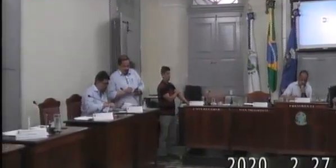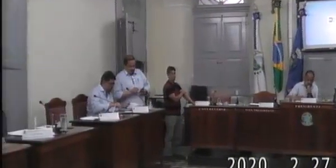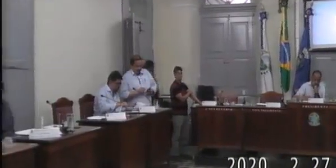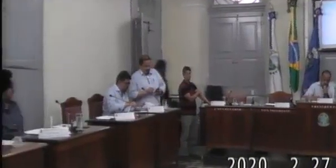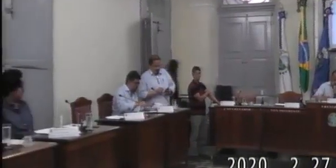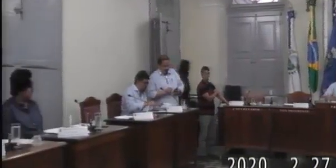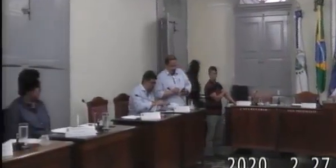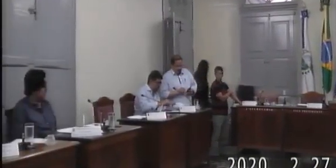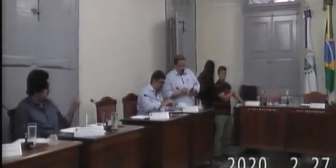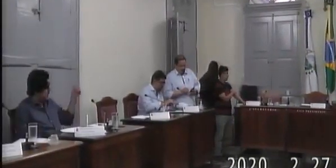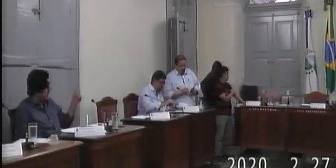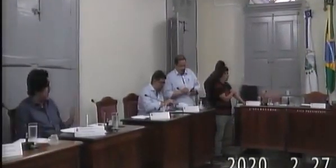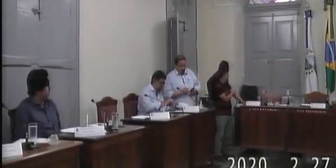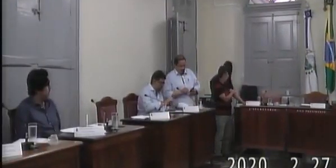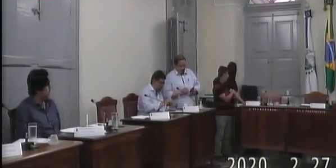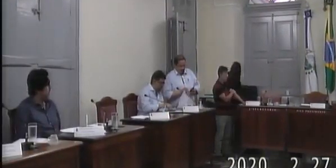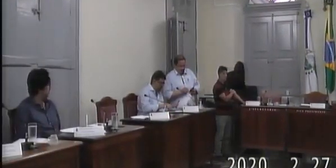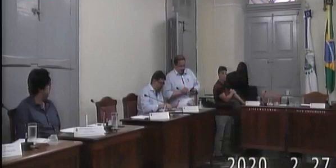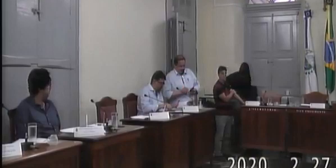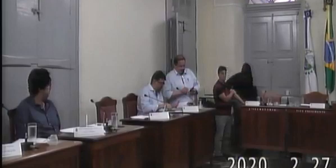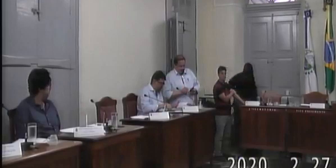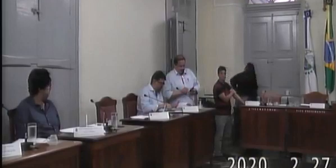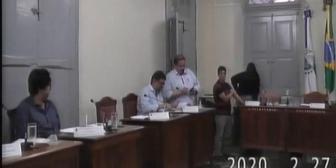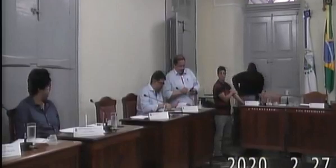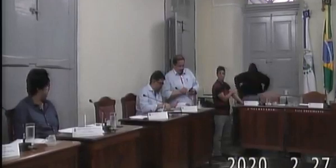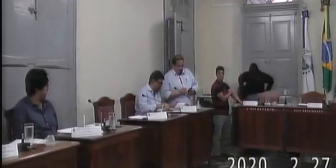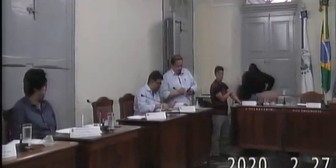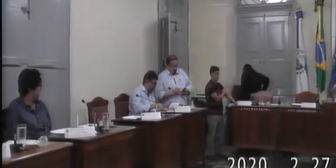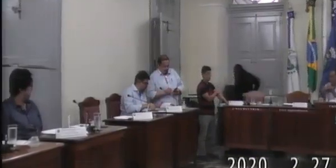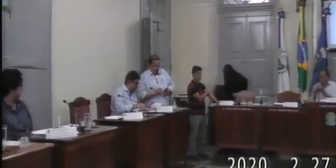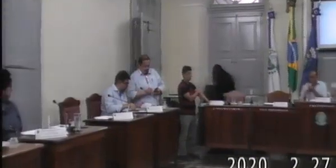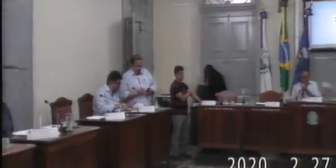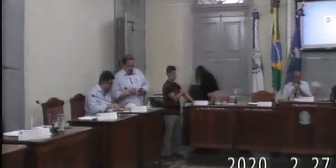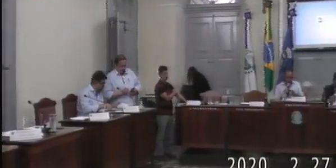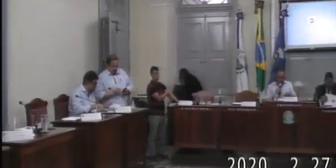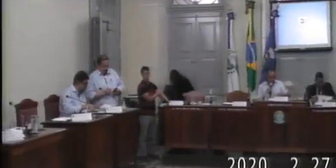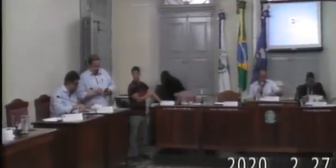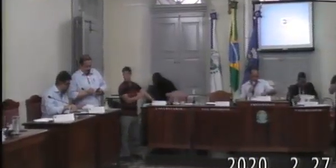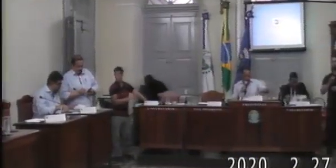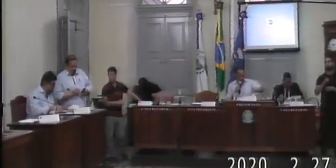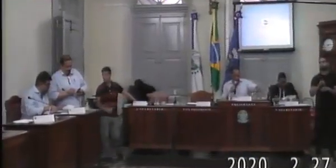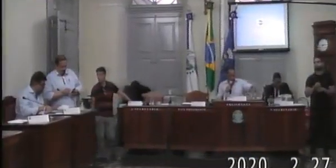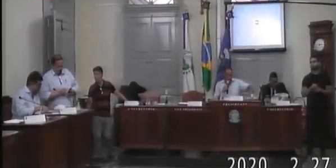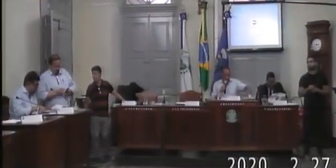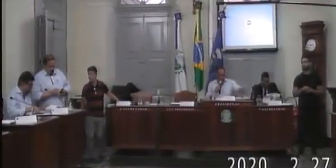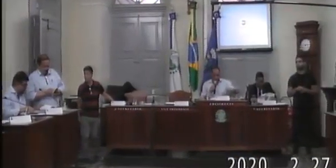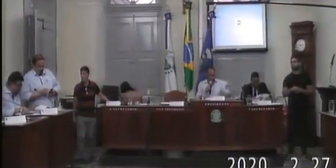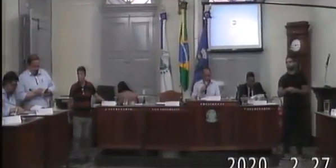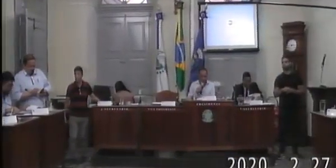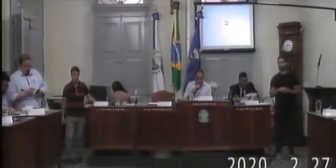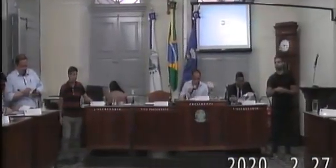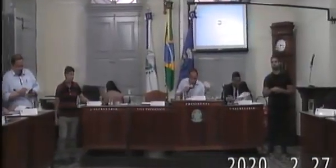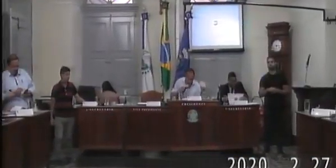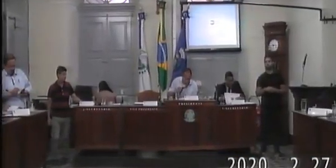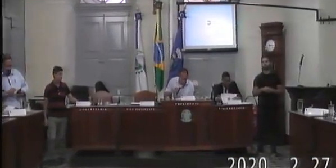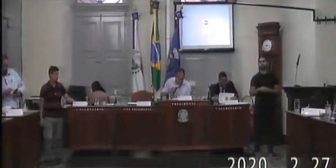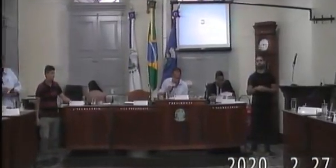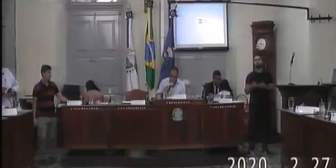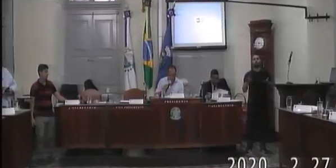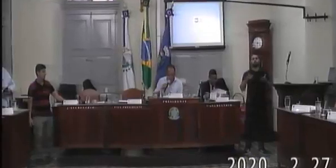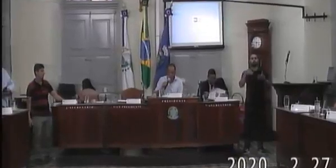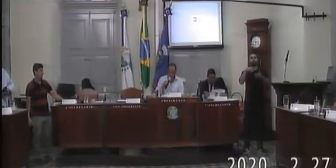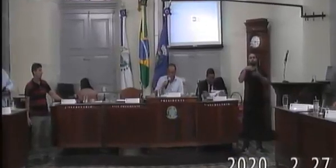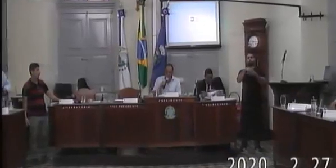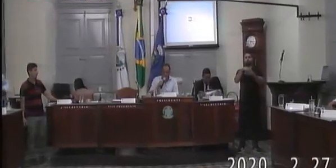Tarso Pereira Correia da Silva e vereador Silvio Rogério Furtado da Graça. Vamos botar em